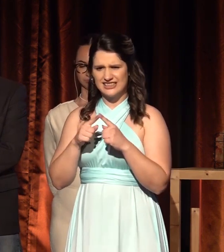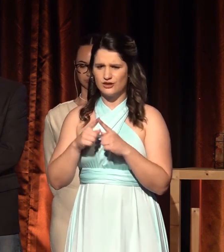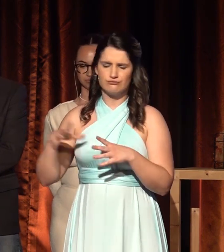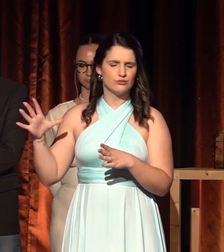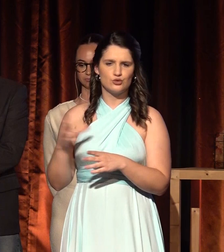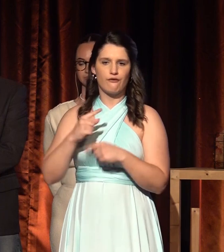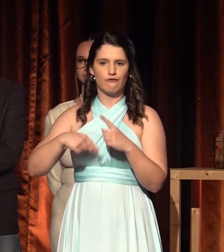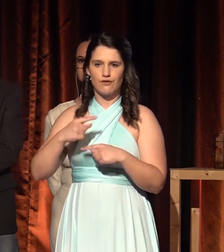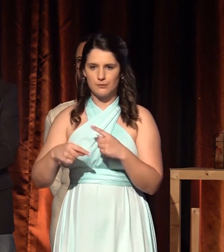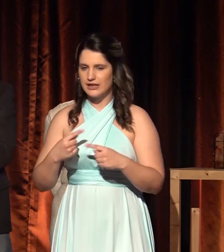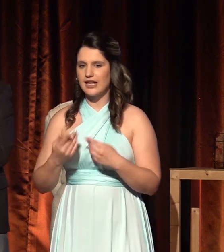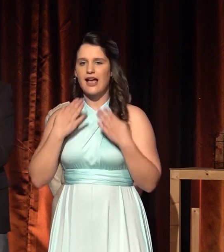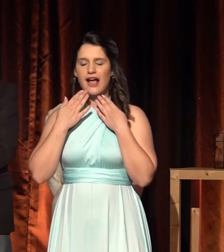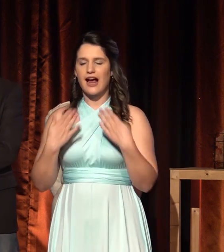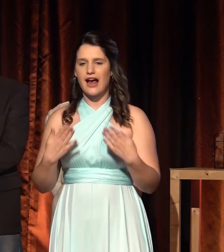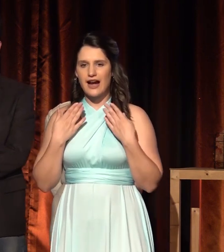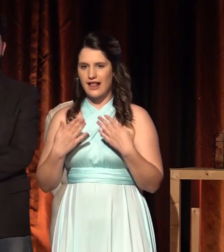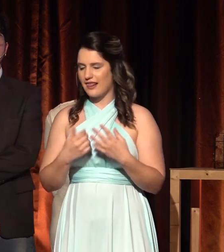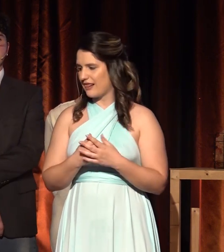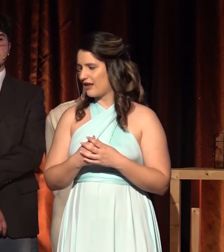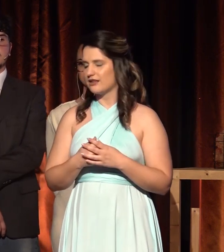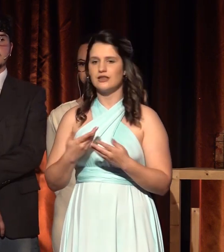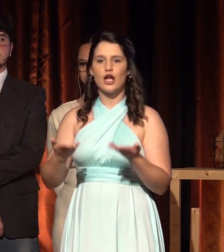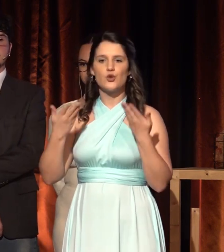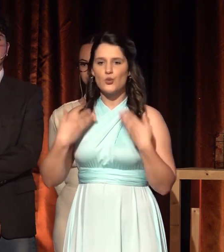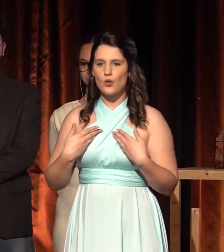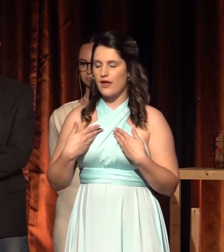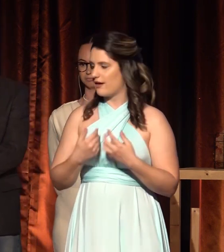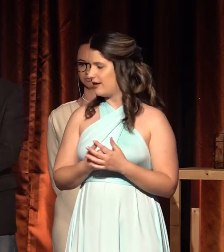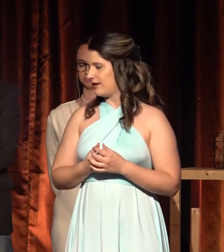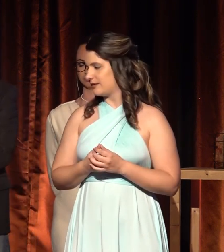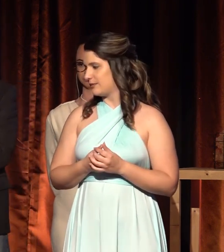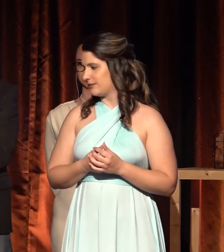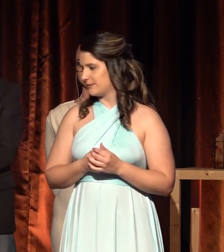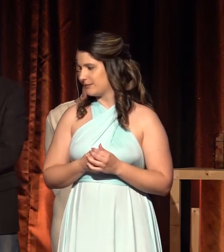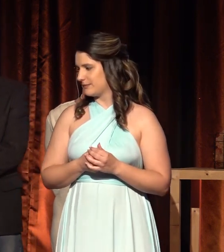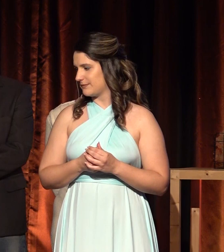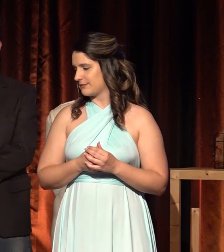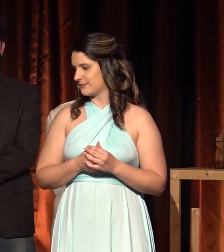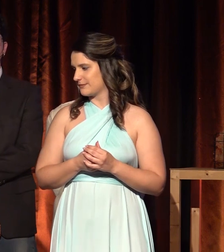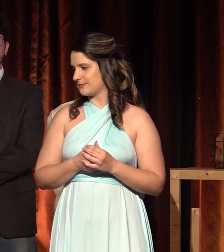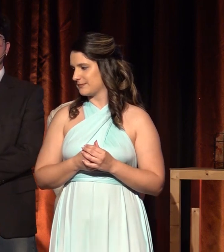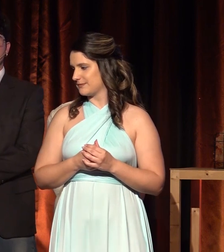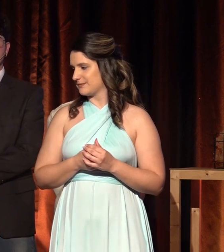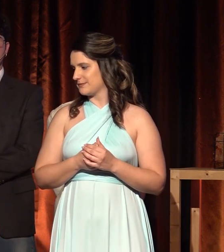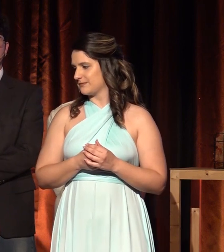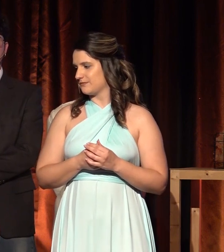en definitiva, tota la família i amics que m'han ajudat a ser qui soc i m'han educat de la millor forma que es pot fer. Per acabar, m'agradaria dir-vos una